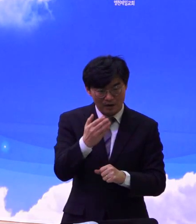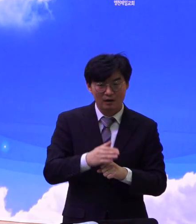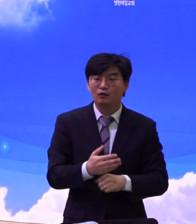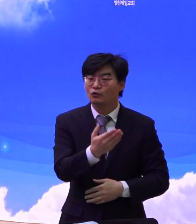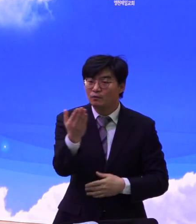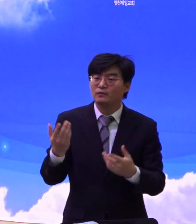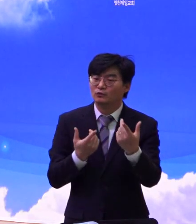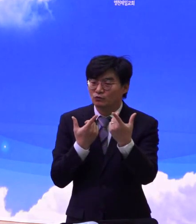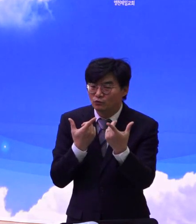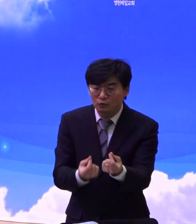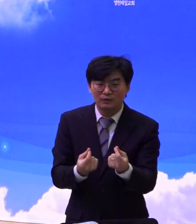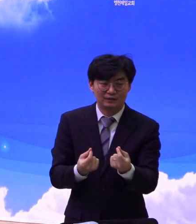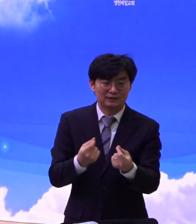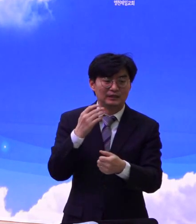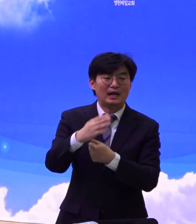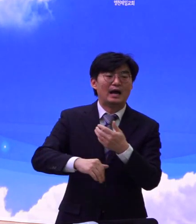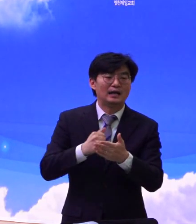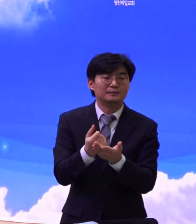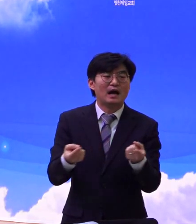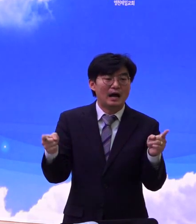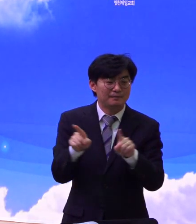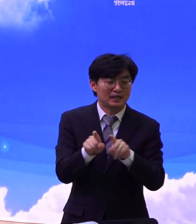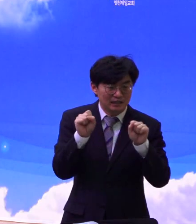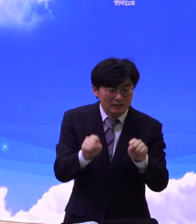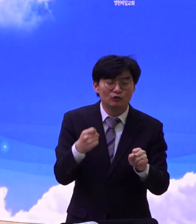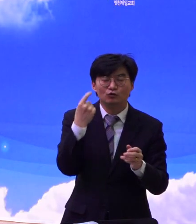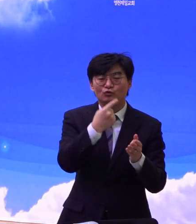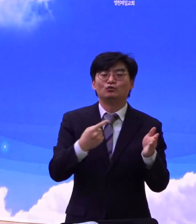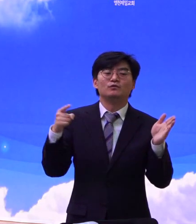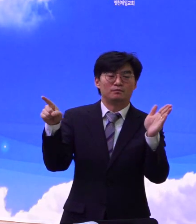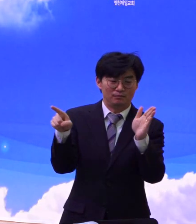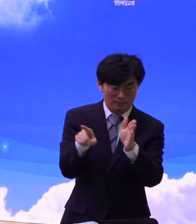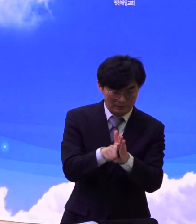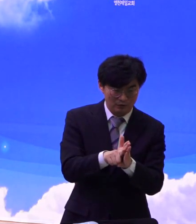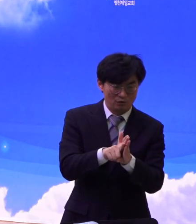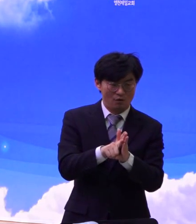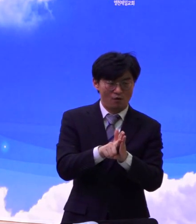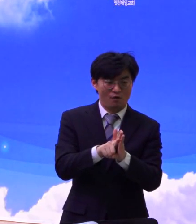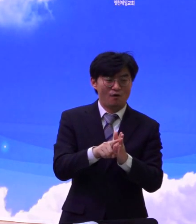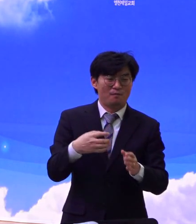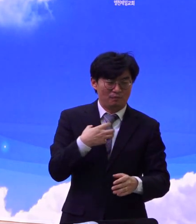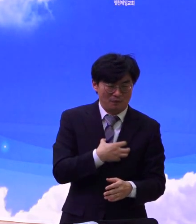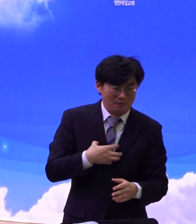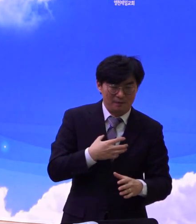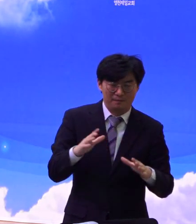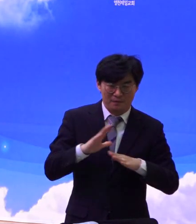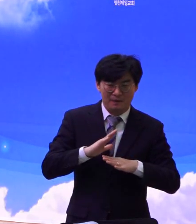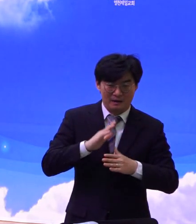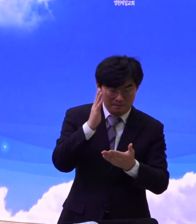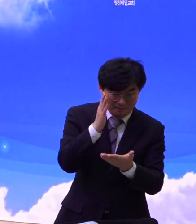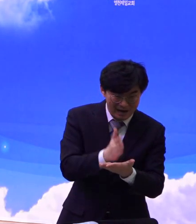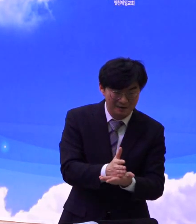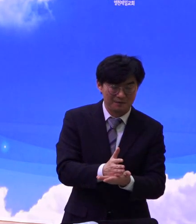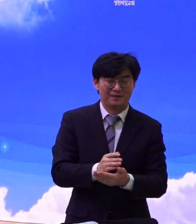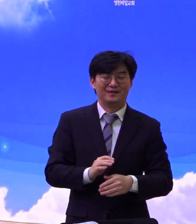나아가시길 바랍니다. 하나님께서 여러분과 함께 하시기 때문에 그 누구도 여러분을 흔들지 못합니다.